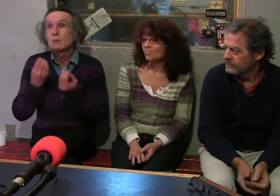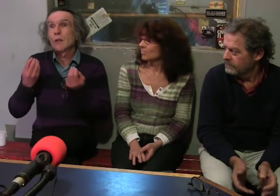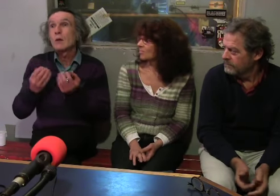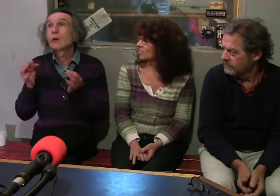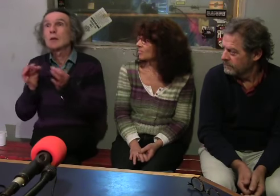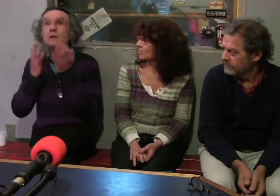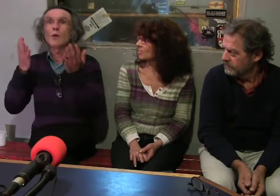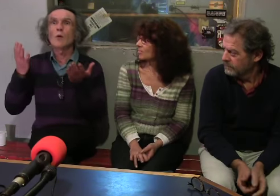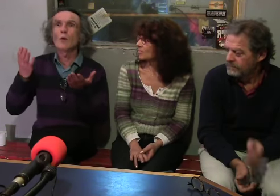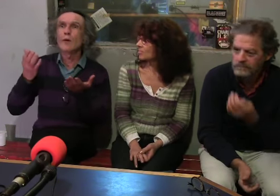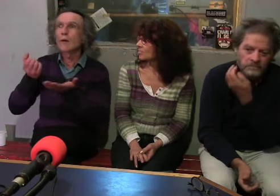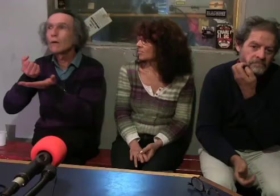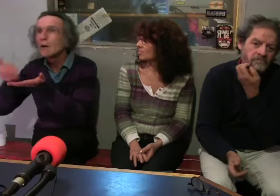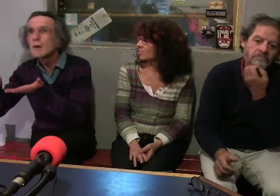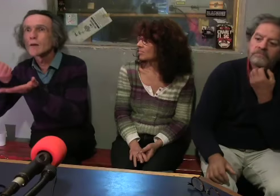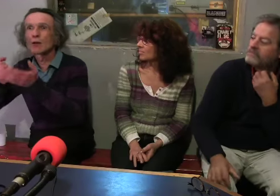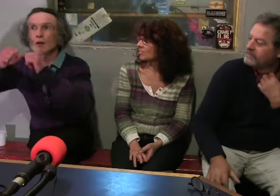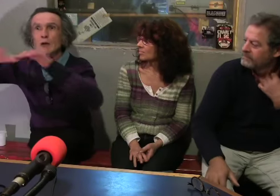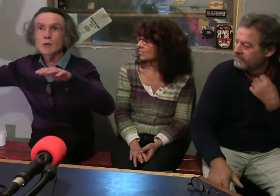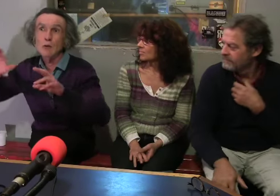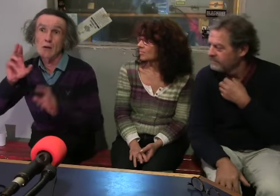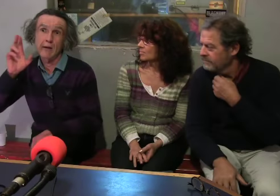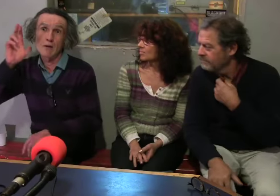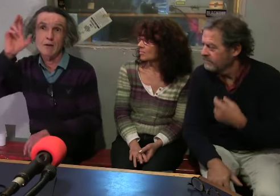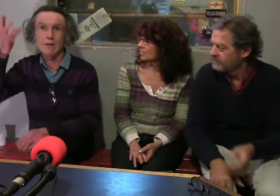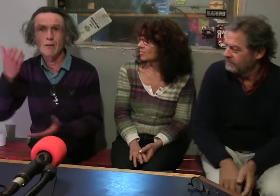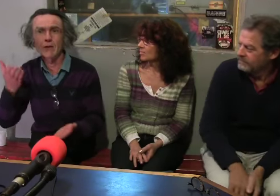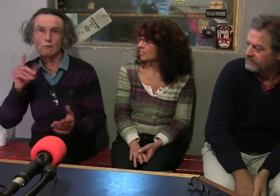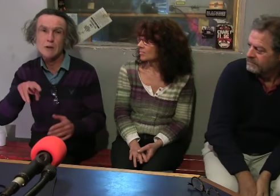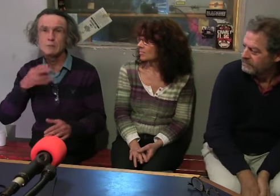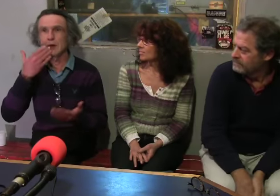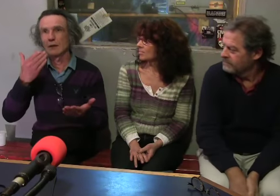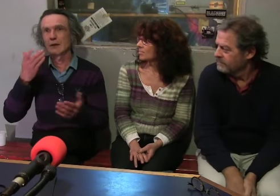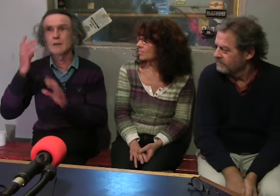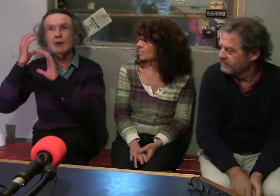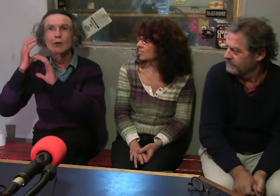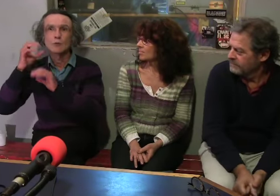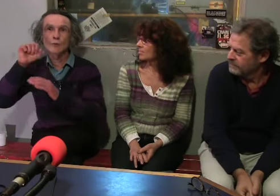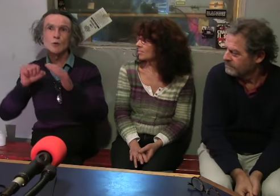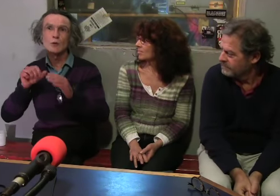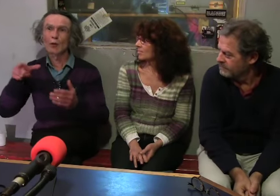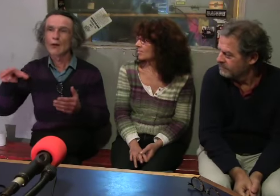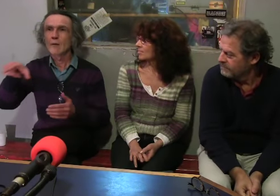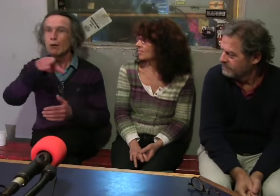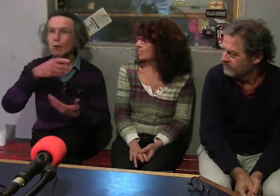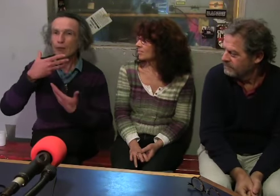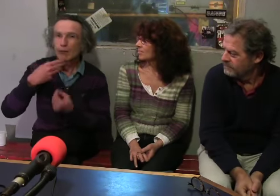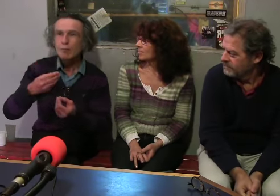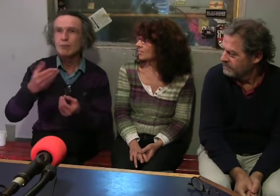diffuser de l'information sur la communauté des sourds. Vraiment, merci beaucoup à Canal Sud, de nous avoir invités. Pour